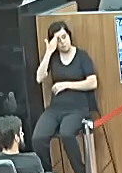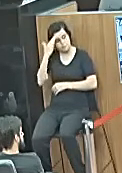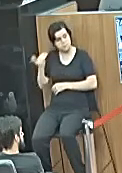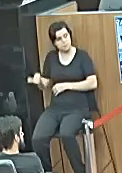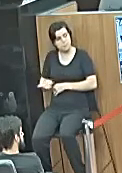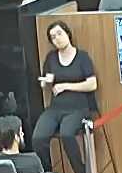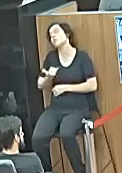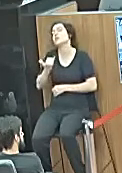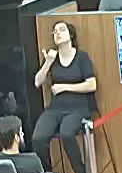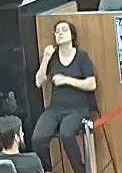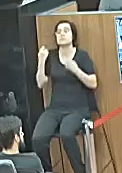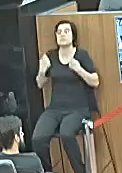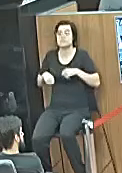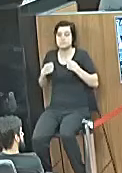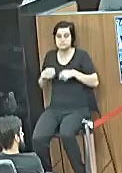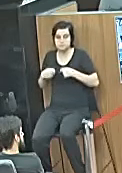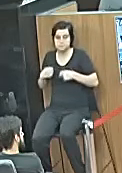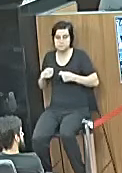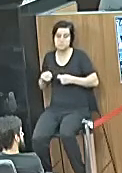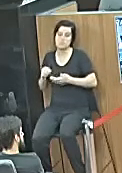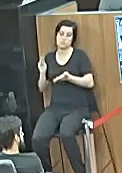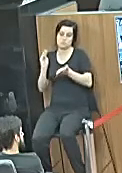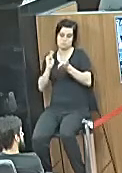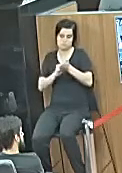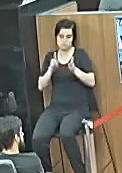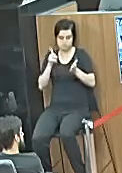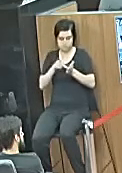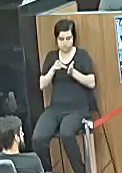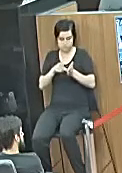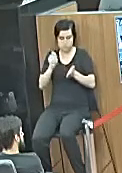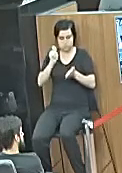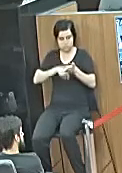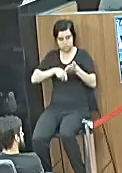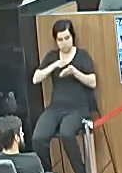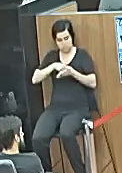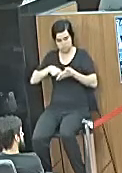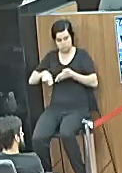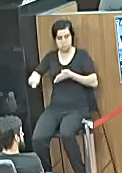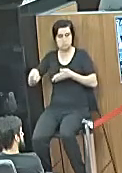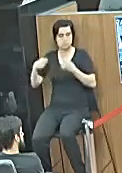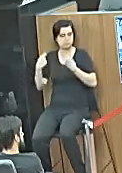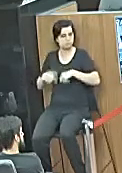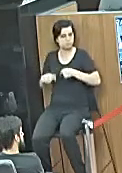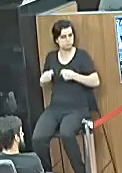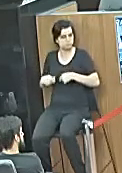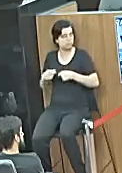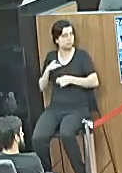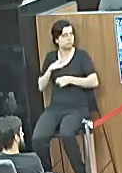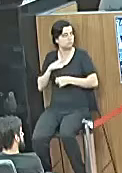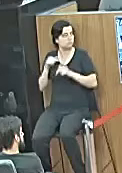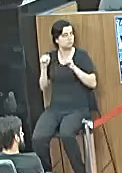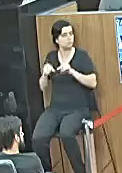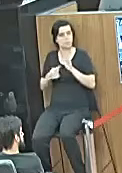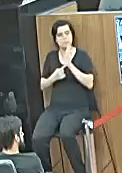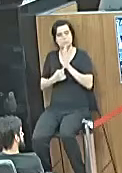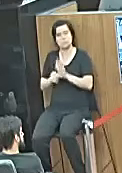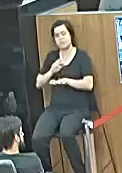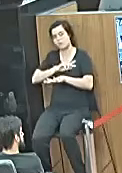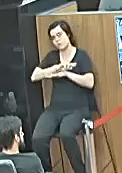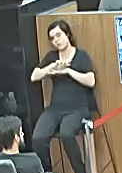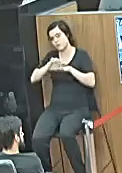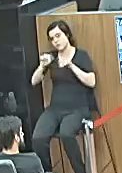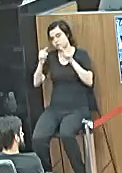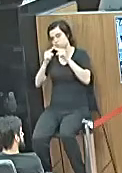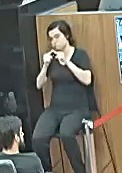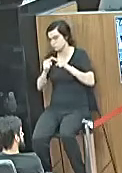da nomeação é desse déficit que está aqui que foi foi apresentado diversas vezes aqui hoje nas mensagens